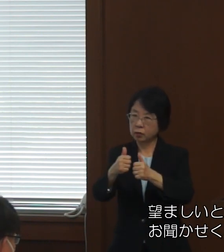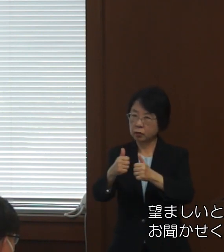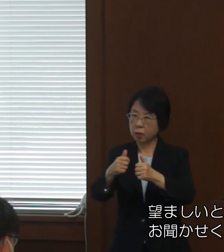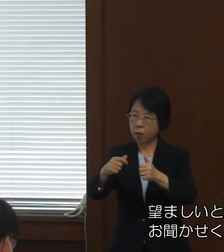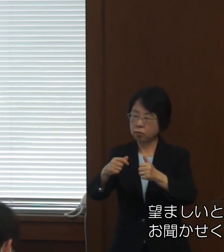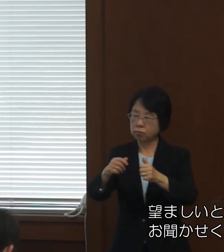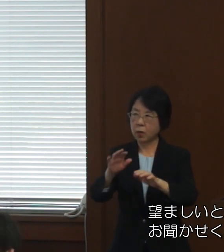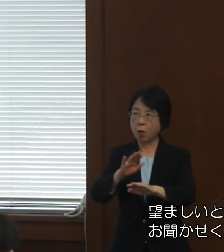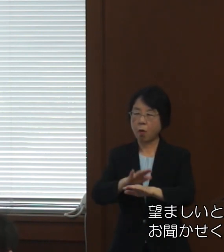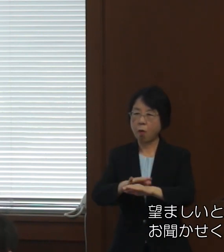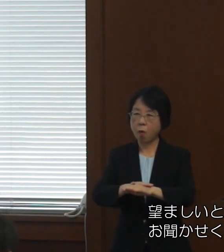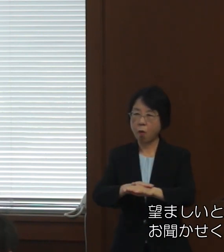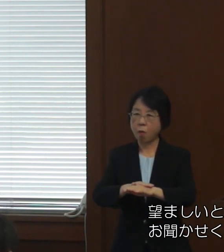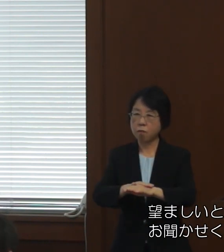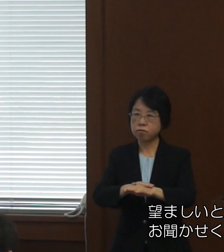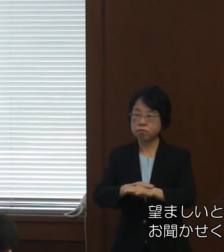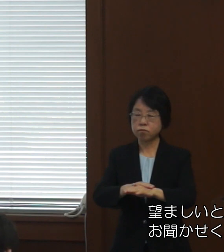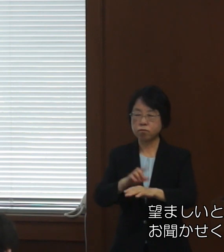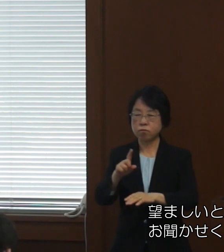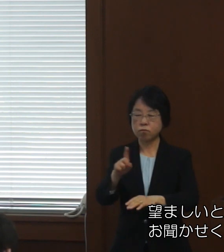かというのをお聞かせください